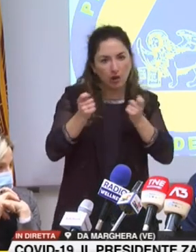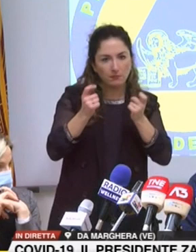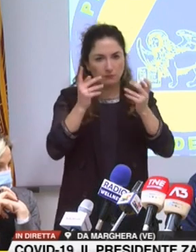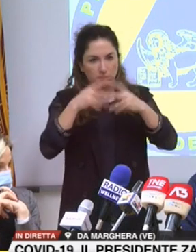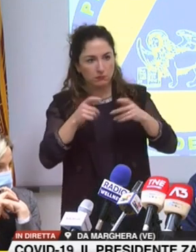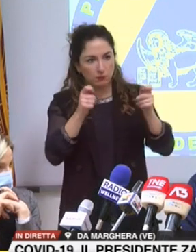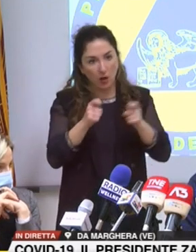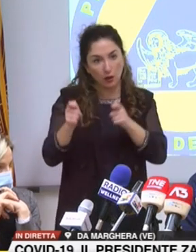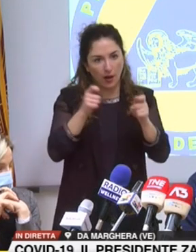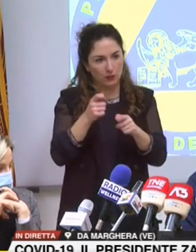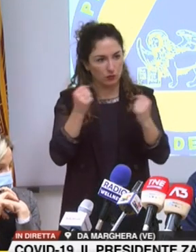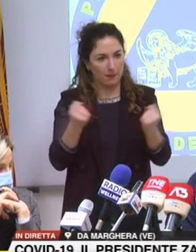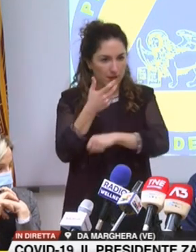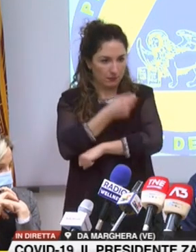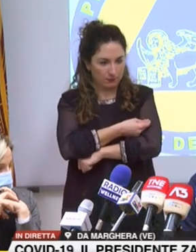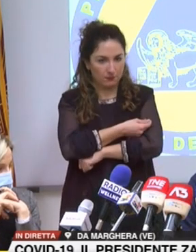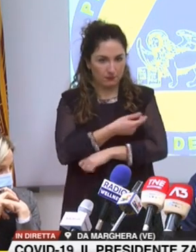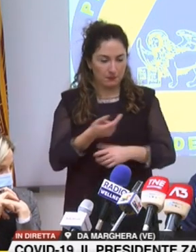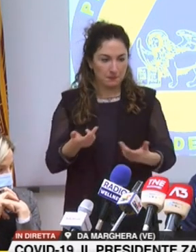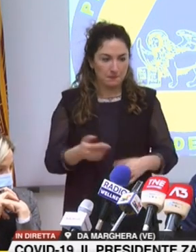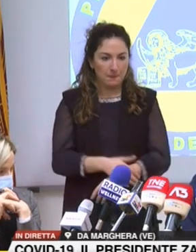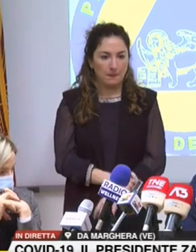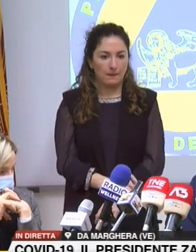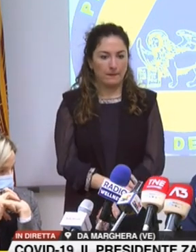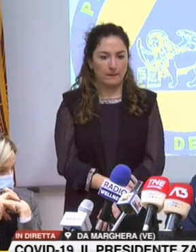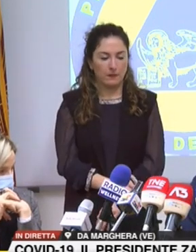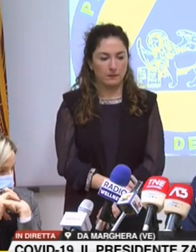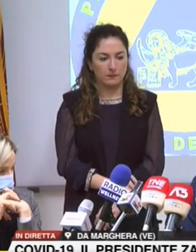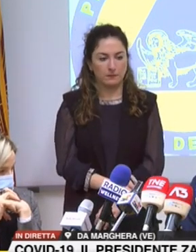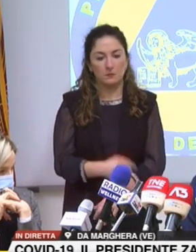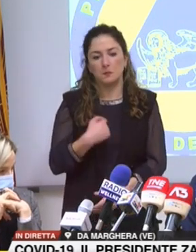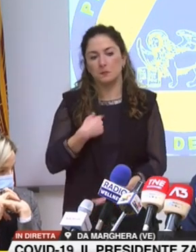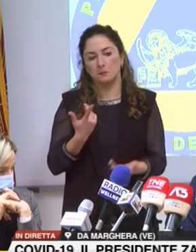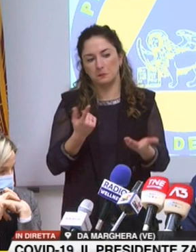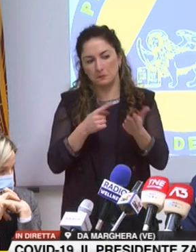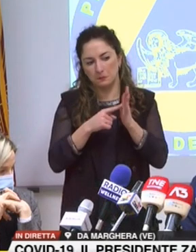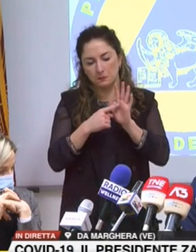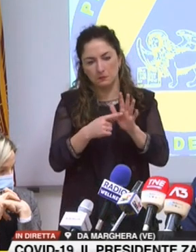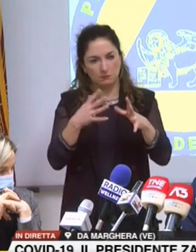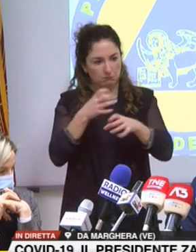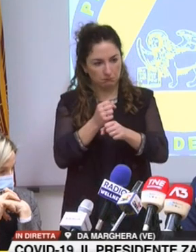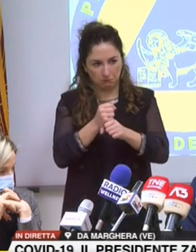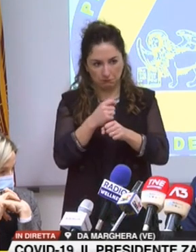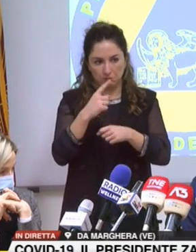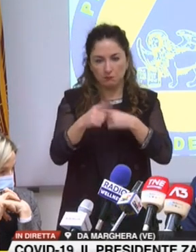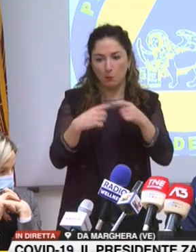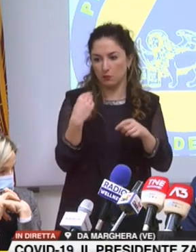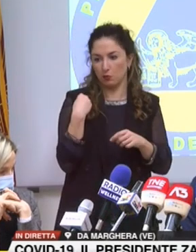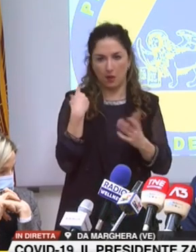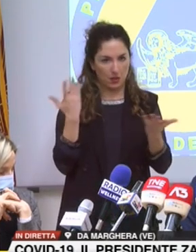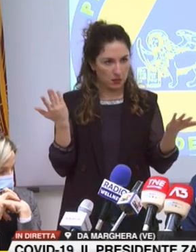della campagna di vaccinazione. Quindi io partirei con una breve presentazione sintetica e poi sono a disposizione